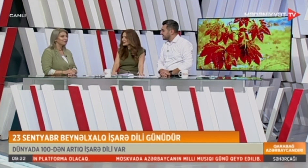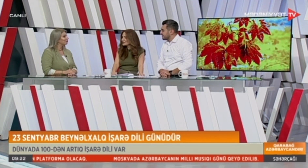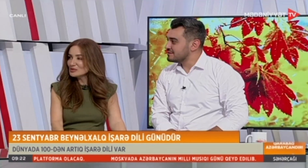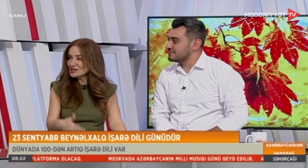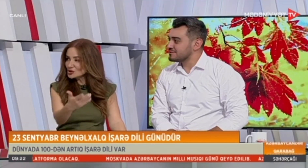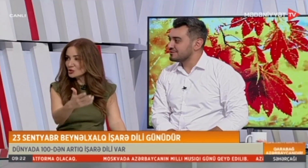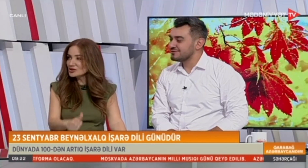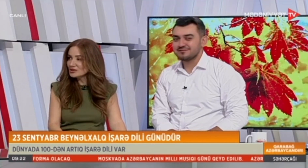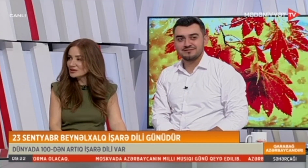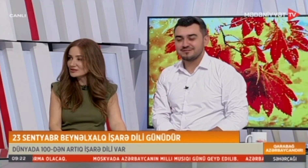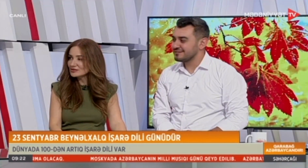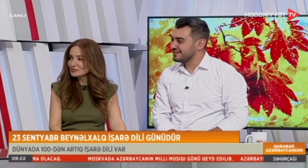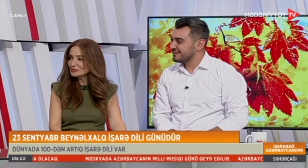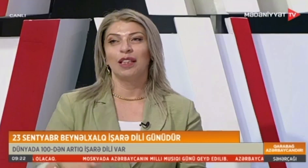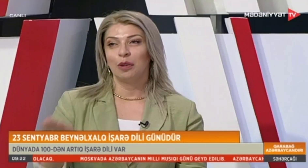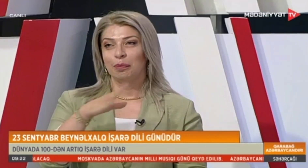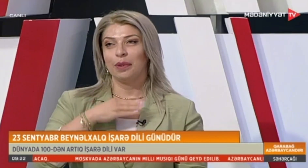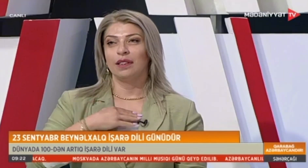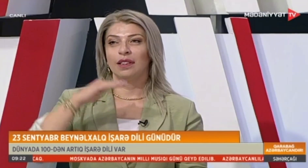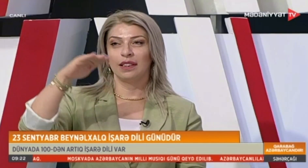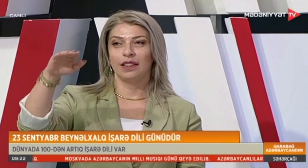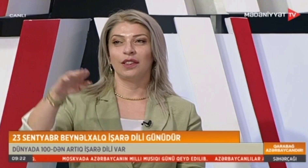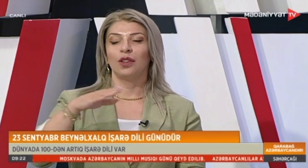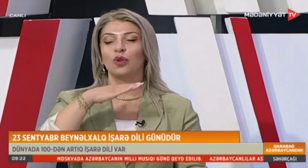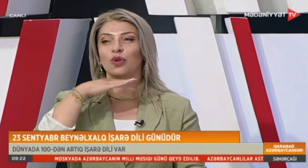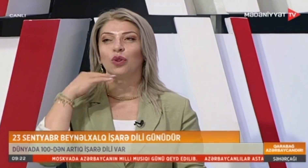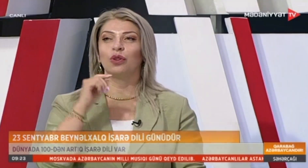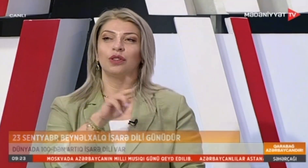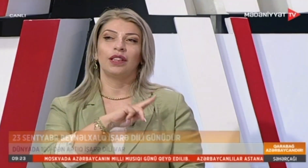Biz sizi çox sevirik. Biz sizi çox sevirik.